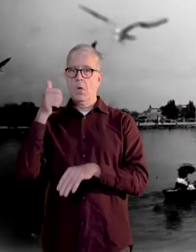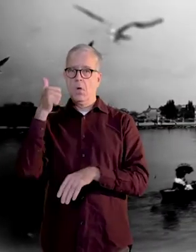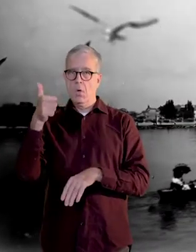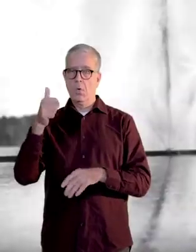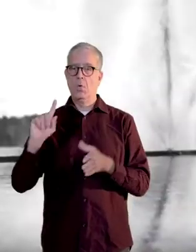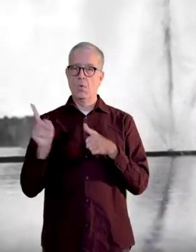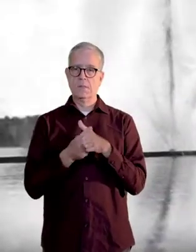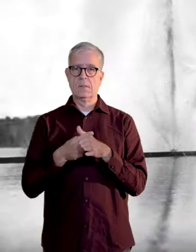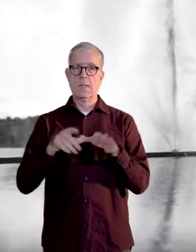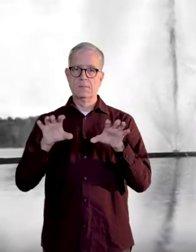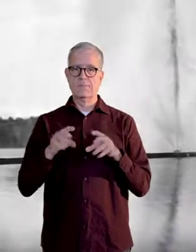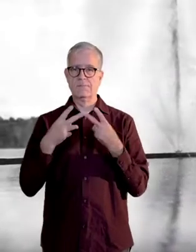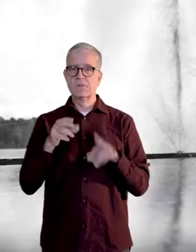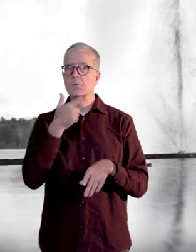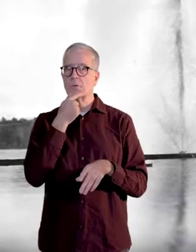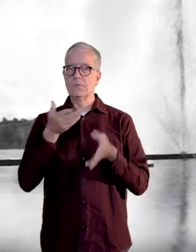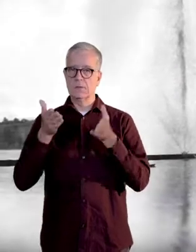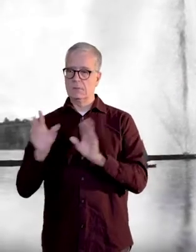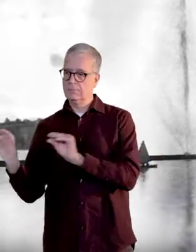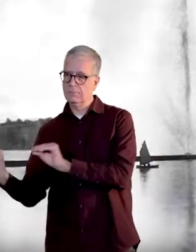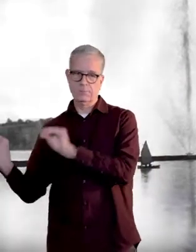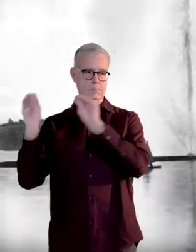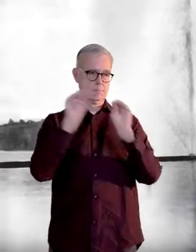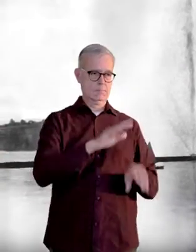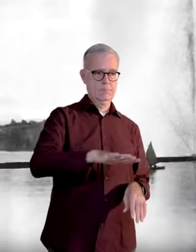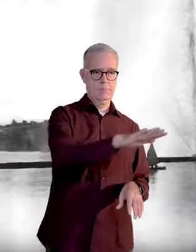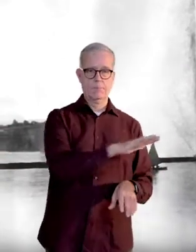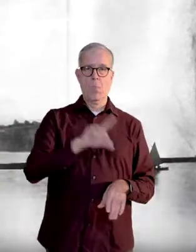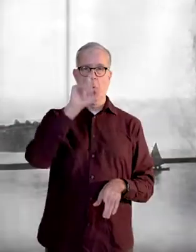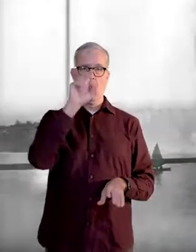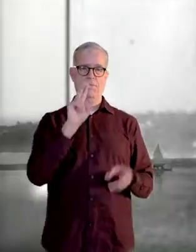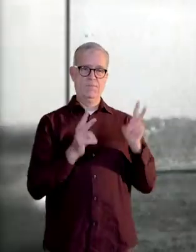le déplaça au bout de la jetée des eaux vives au cœur de la rade.